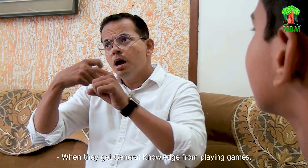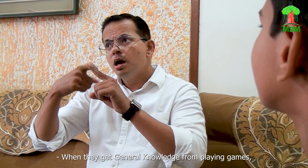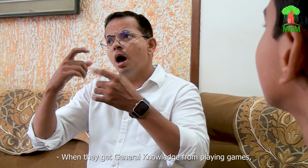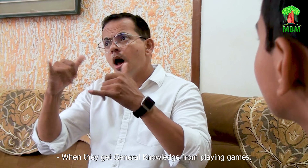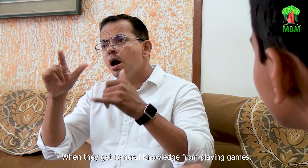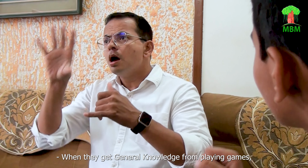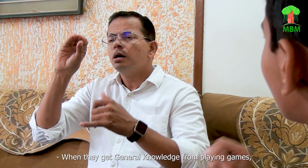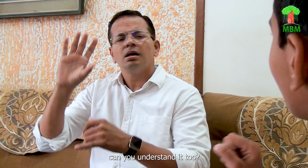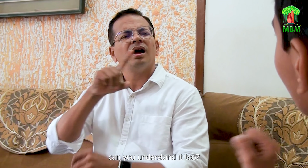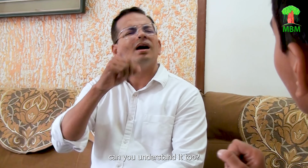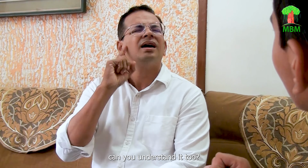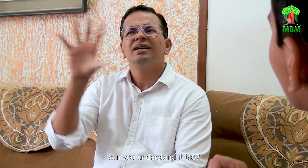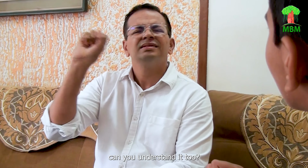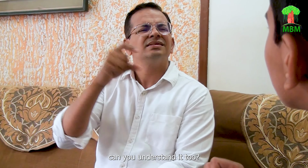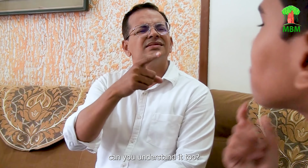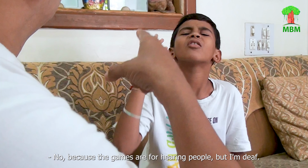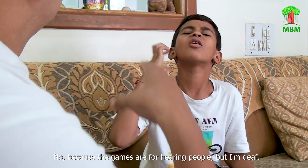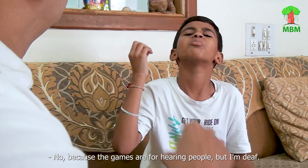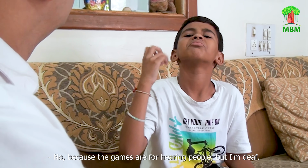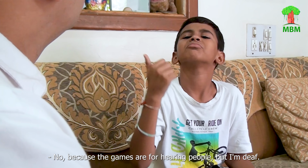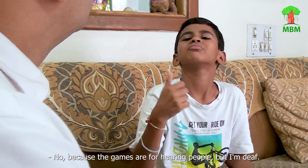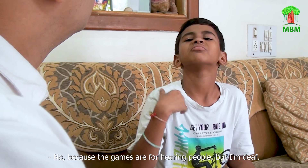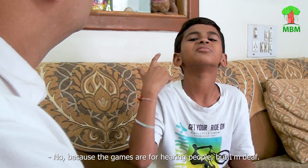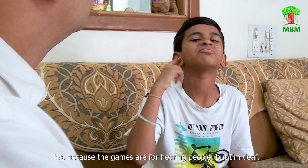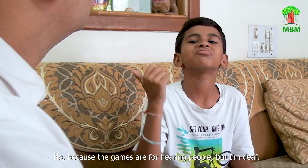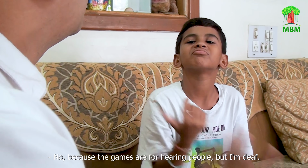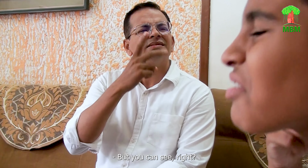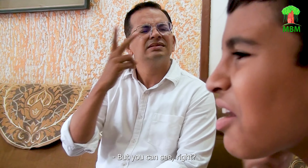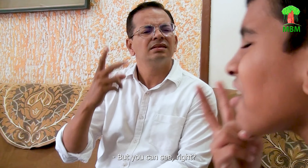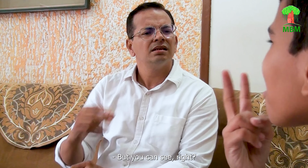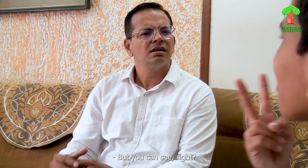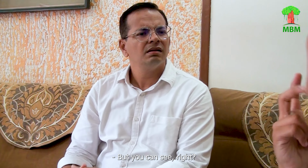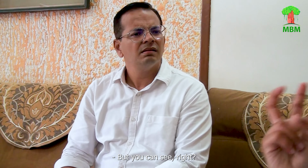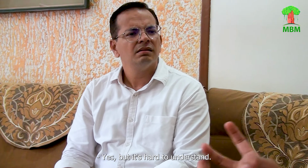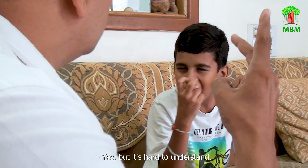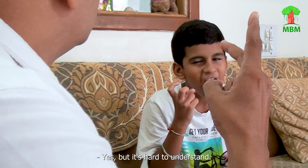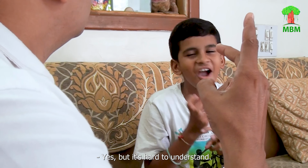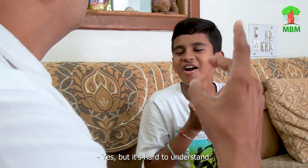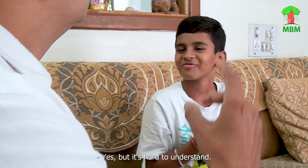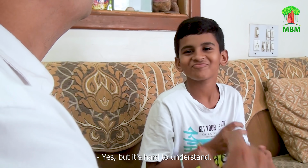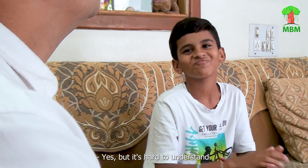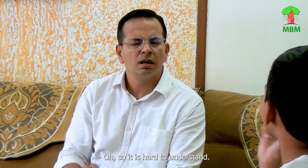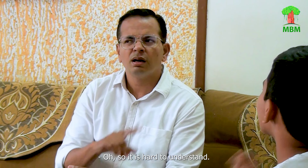तो तुम उनके साथ नहीं कहलते हैं नहीं मैं सुन नहीं सकता ना देख तो सकते हो हाँ पर मुश्किल है